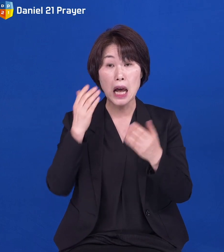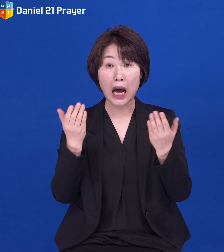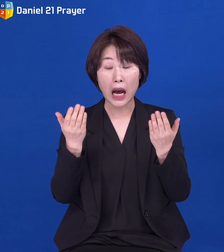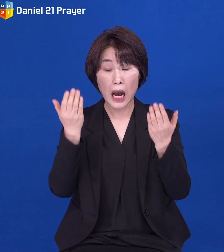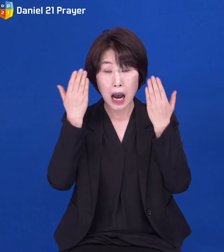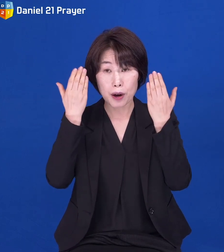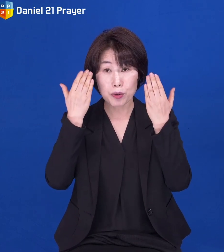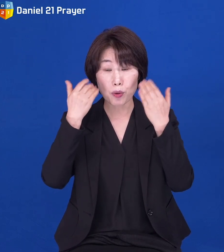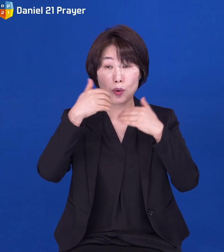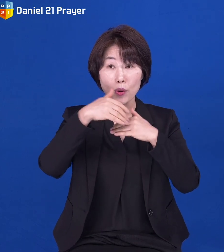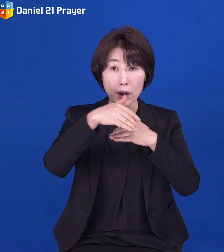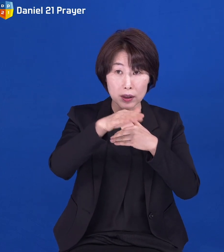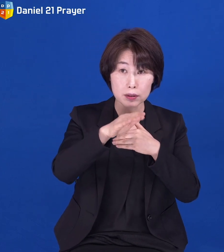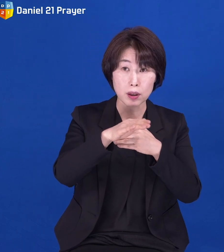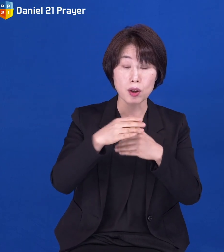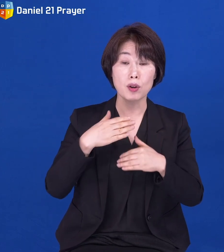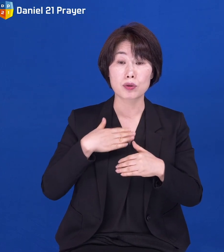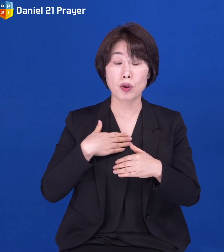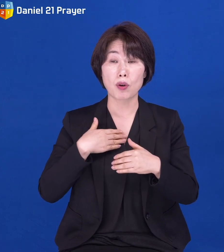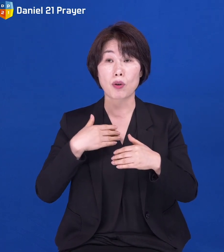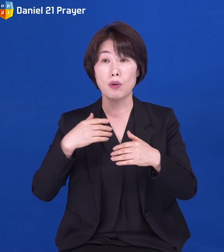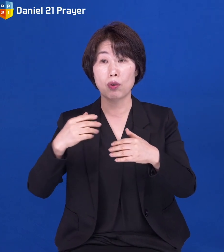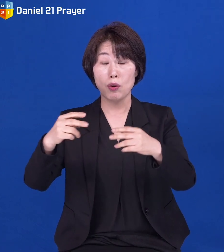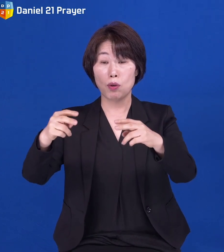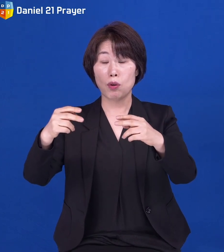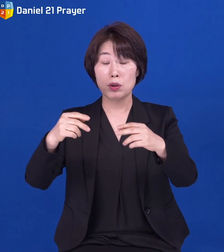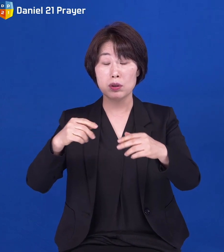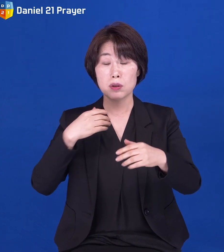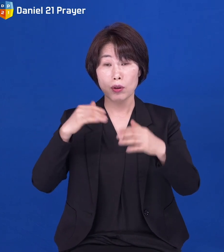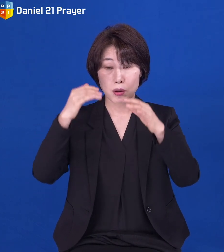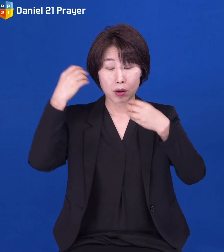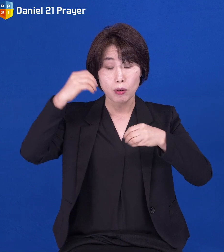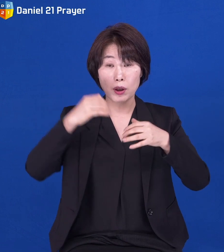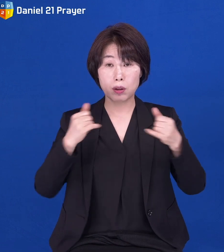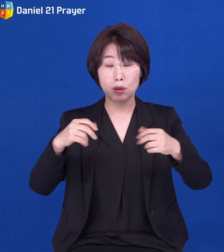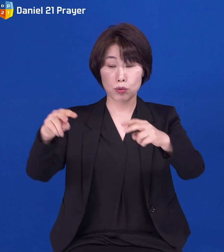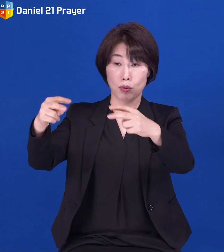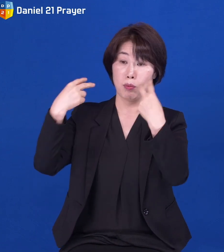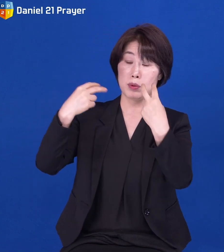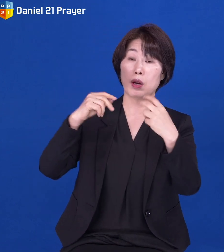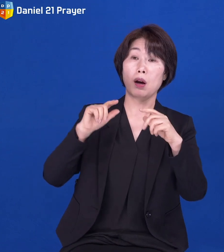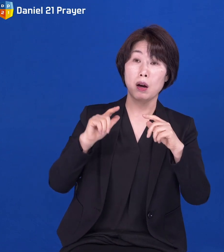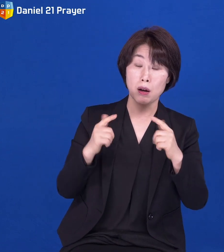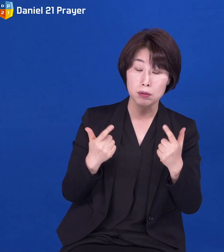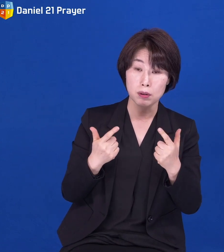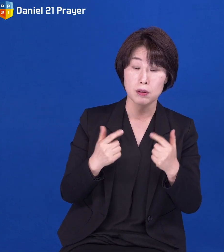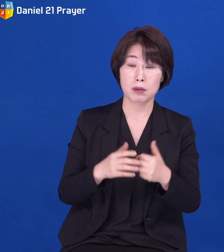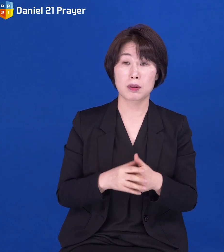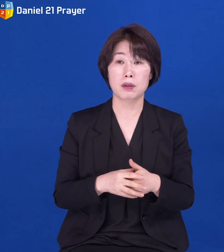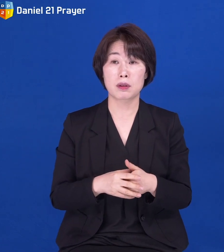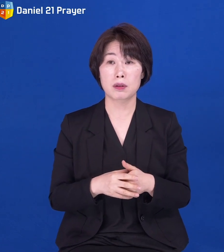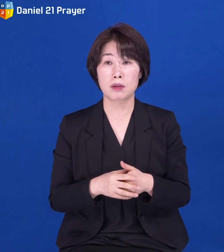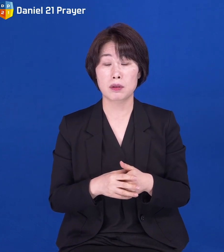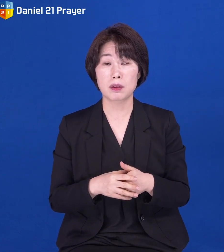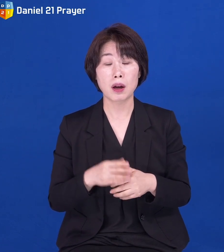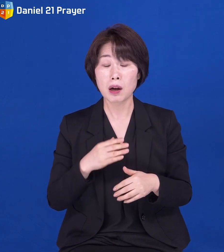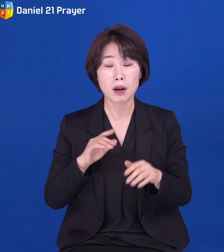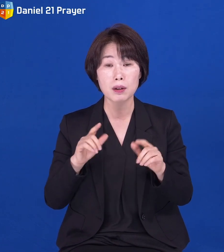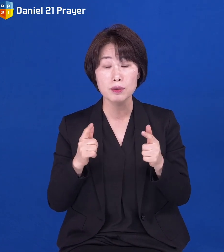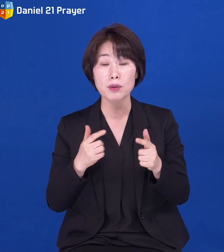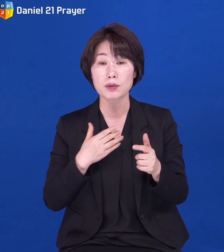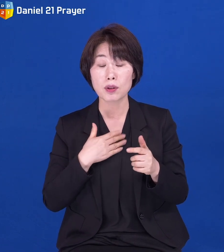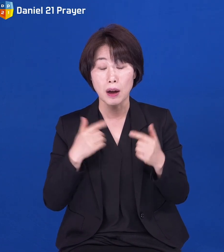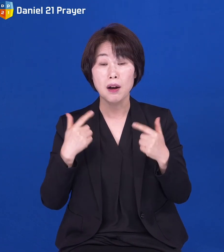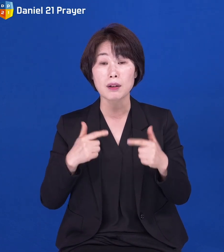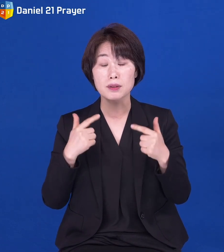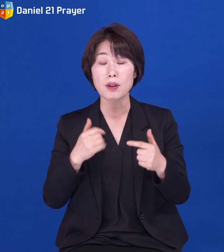쳐다봐요? 이러는 거야. 연예인인데 안 쳐다봐요. 저희도 사람들 시선이 좀 힘든데 안 쳐다봐요. 이러셨어요. 그런데 아니요, 저는 늘 이렇게 다녔어요.